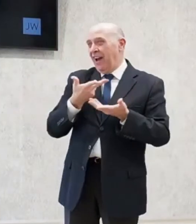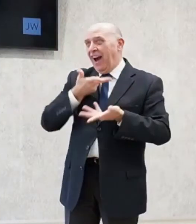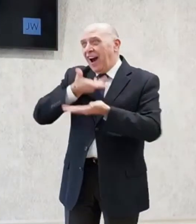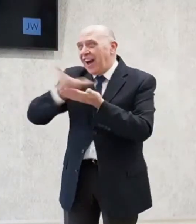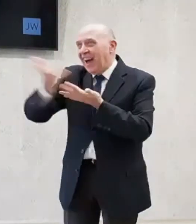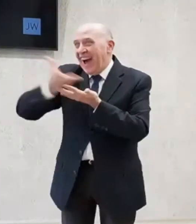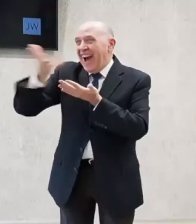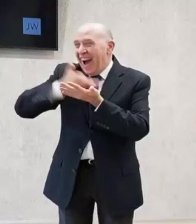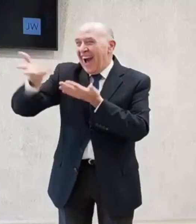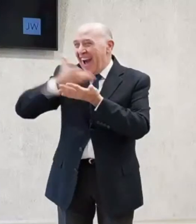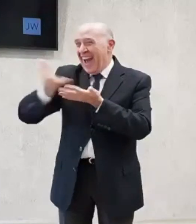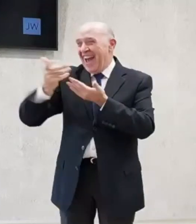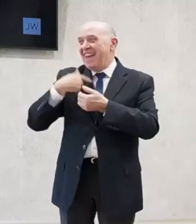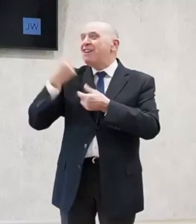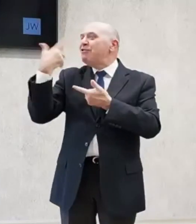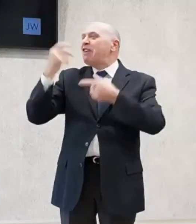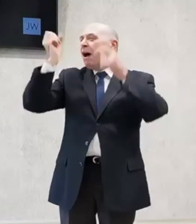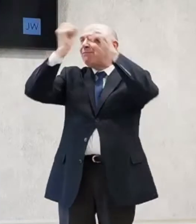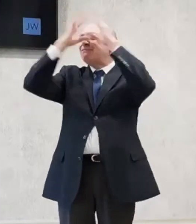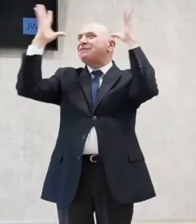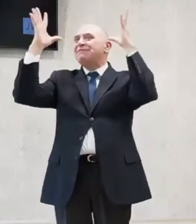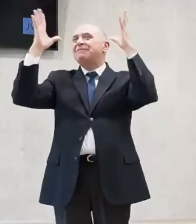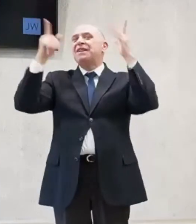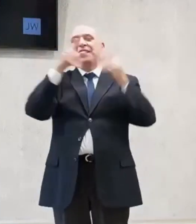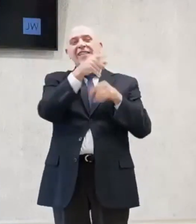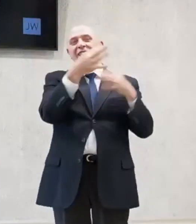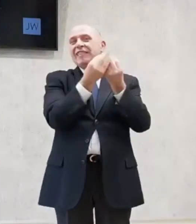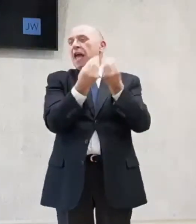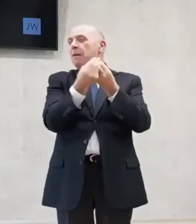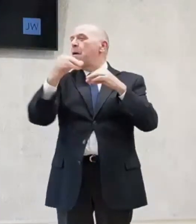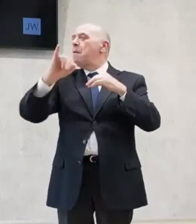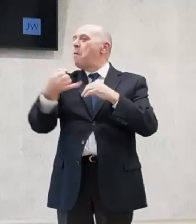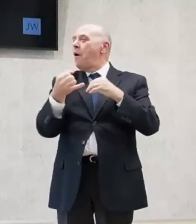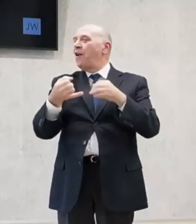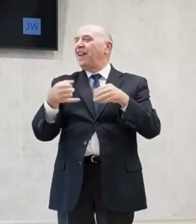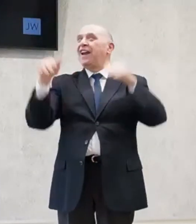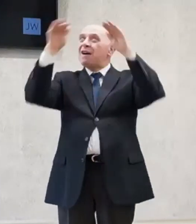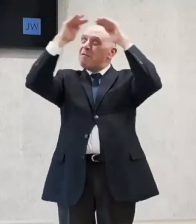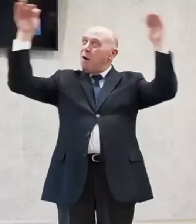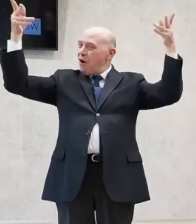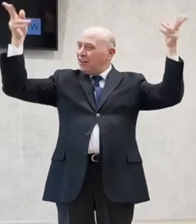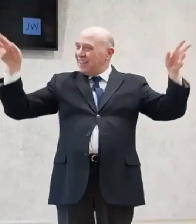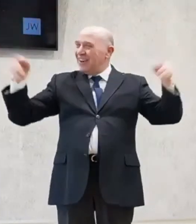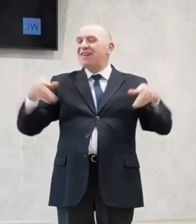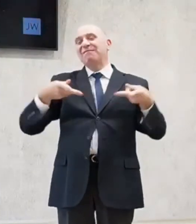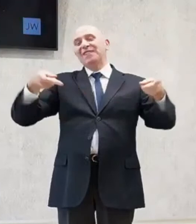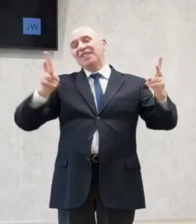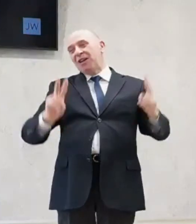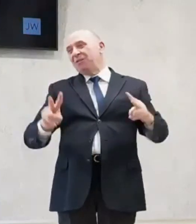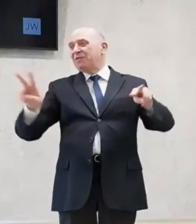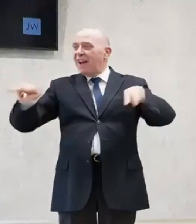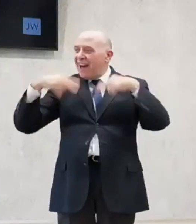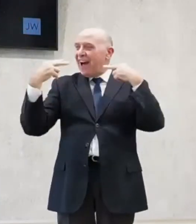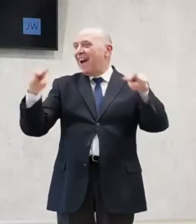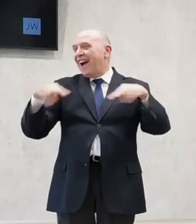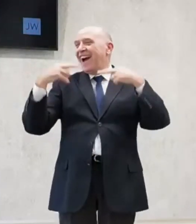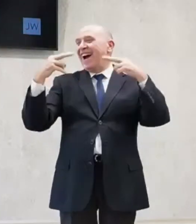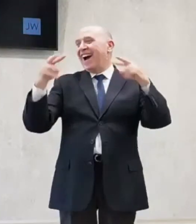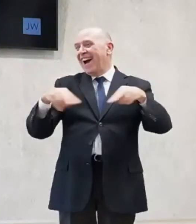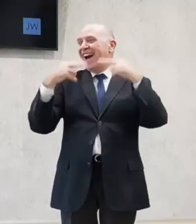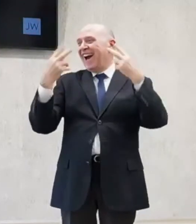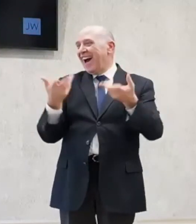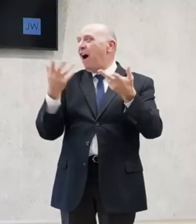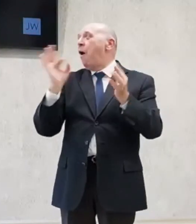con tua moglie seduti nel portico Come dicevamo prima a consumare un pasto forse anche quelle sere quasi